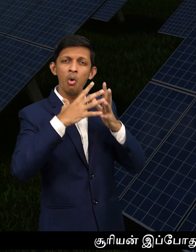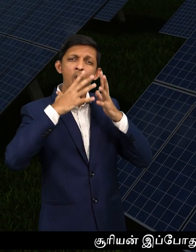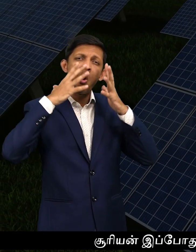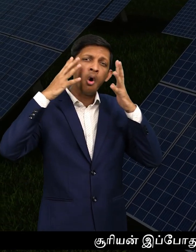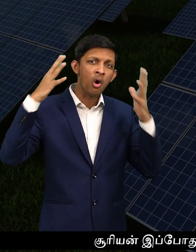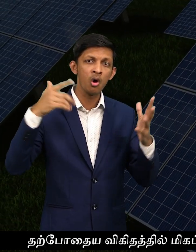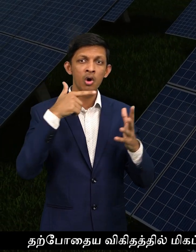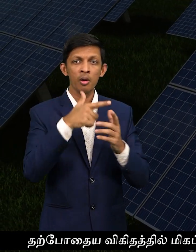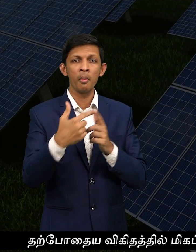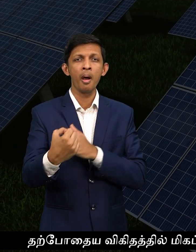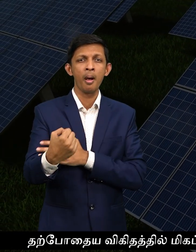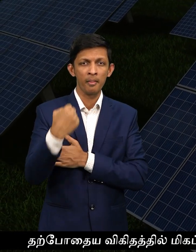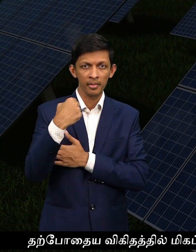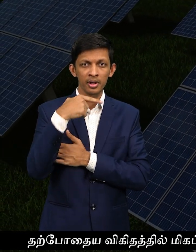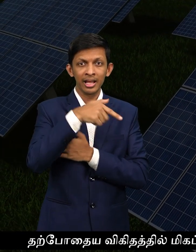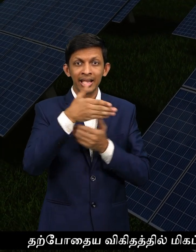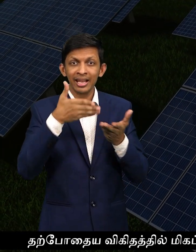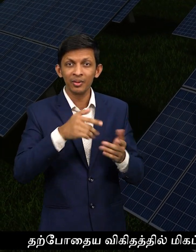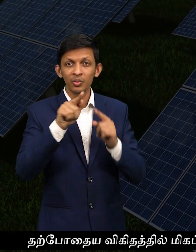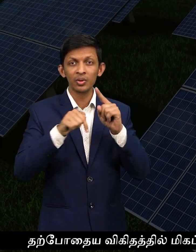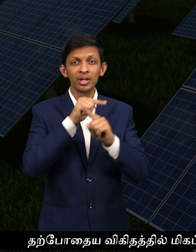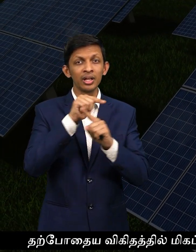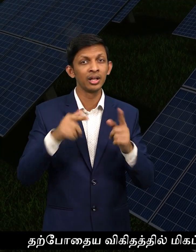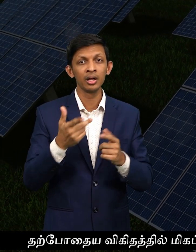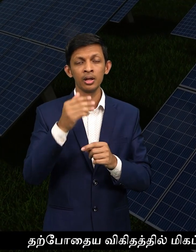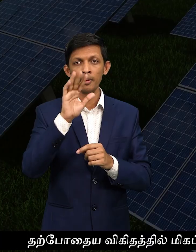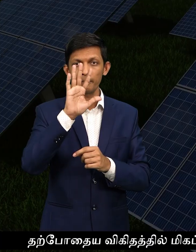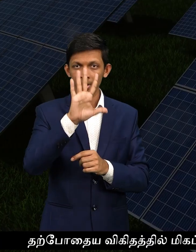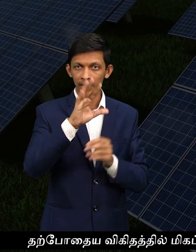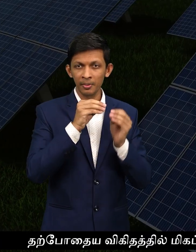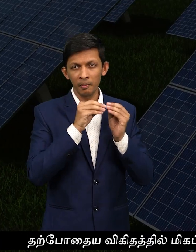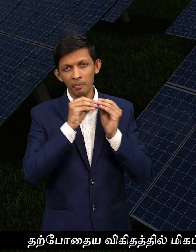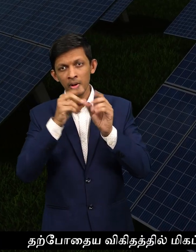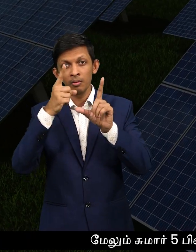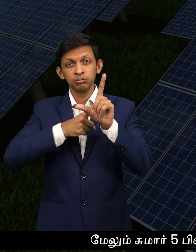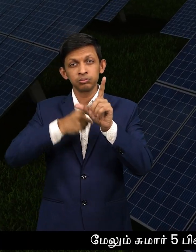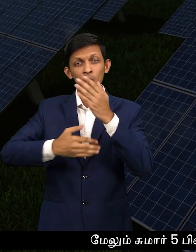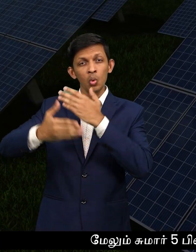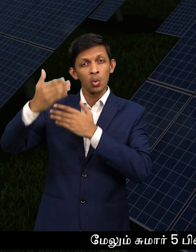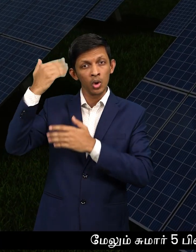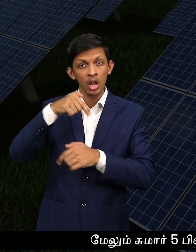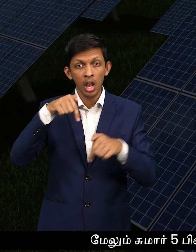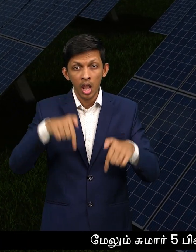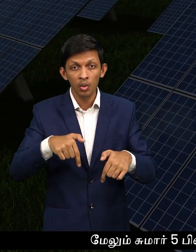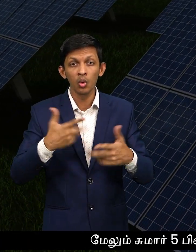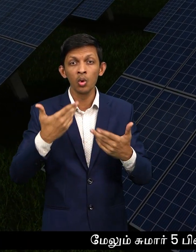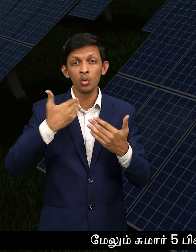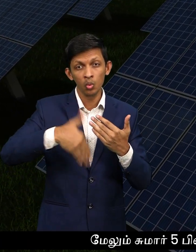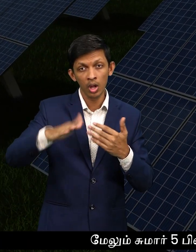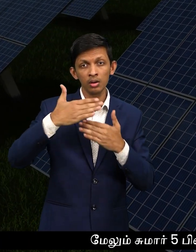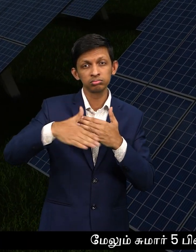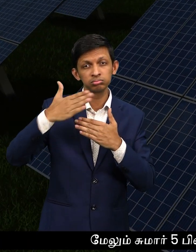பில்லியன் ஆண்டுகளாக தற்போதைய விகிதத்தில் மிகப்பெரிய அளவிலான ஆற்றலை வெளிப்படுத்துகிறது. மேலும் சுமார் 5